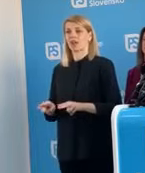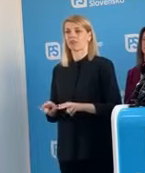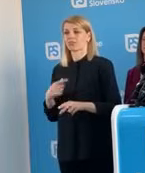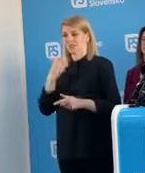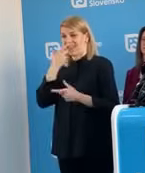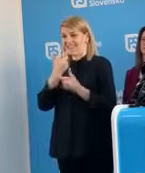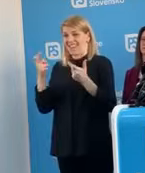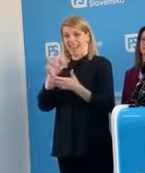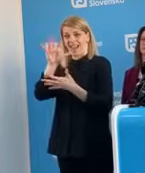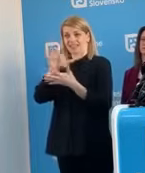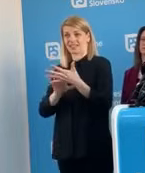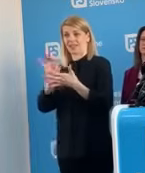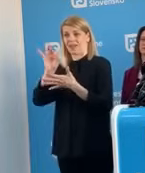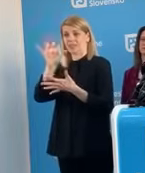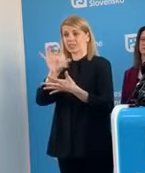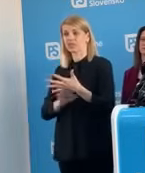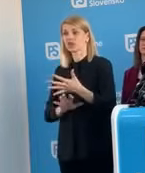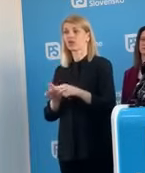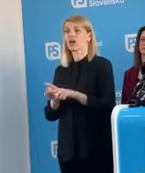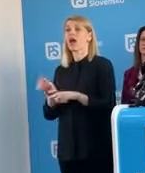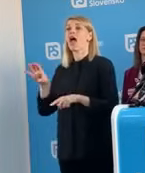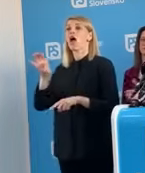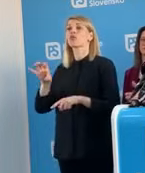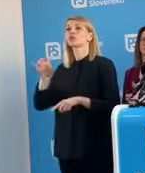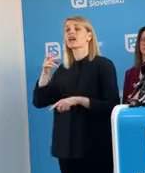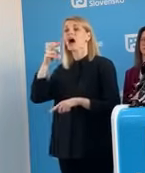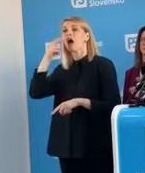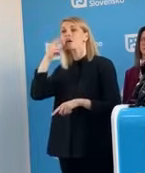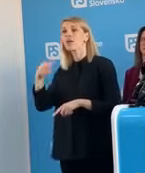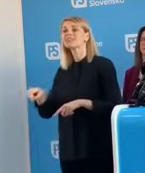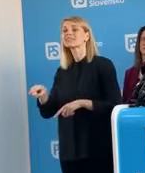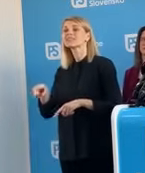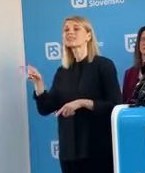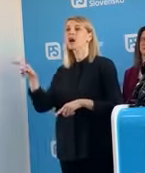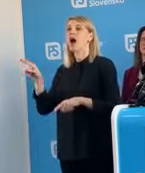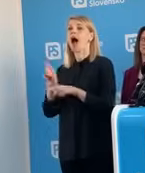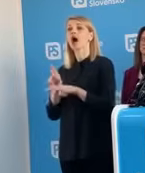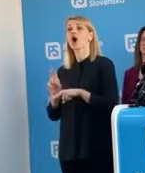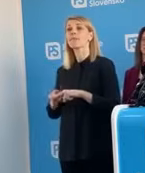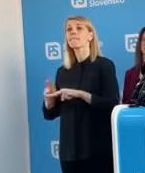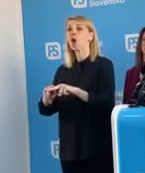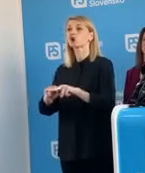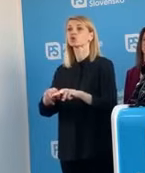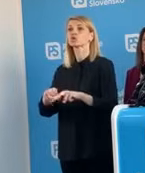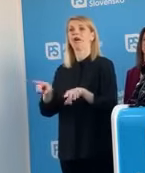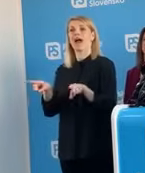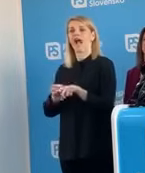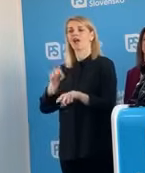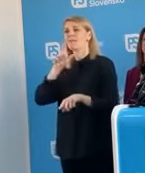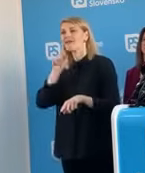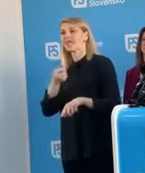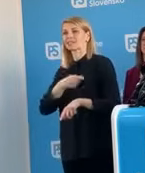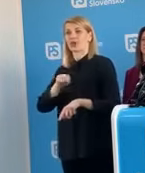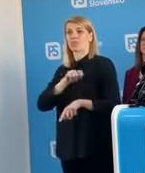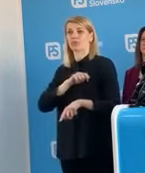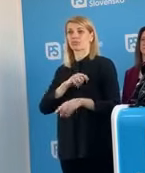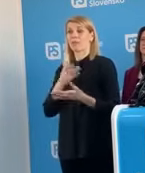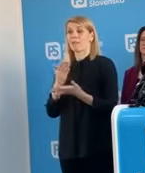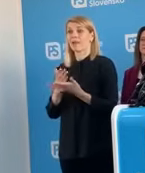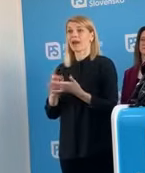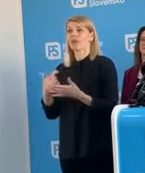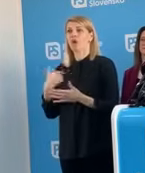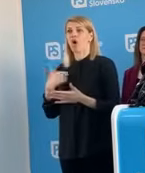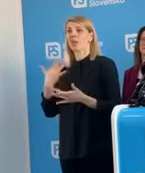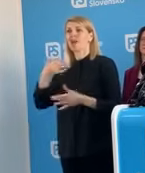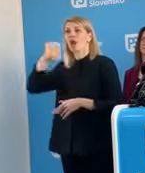že Európska komisia postupuje podobne, ako postupovala proti Poľsku a Maďarsku. A preto bijeme na poplach už niekoľko týždňov, mesiacov.